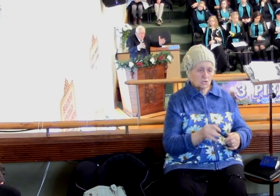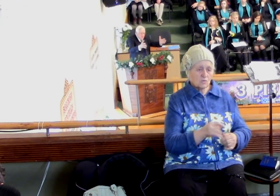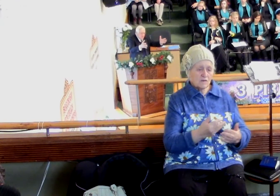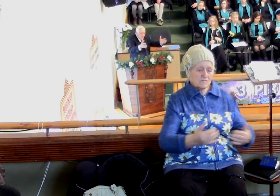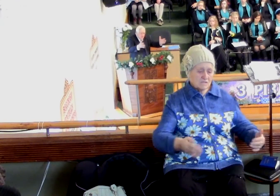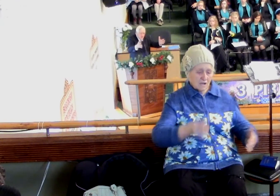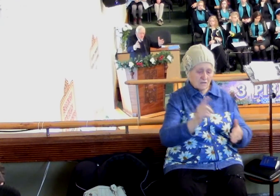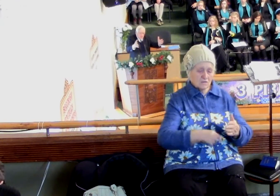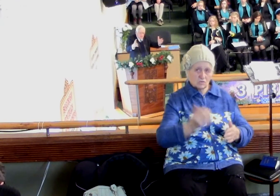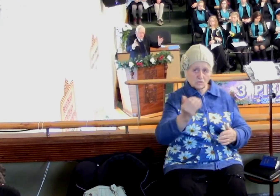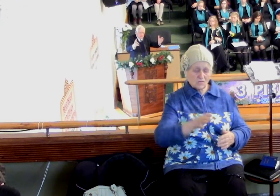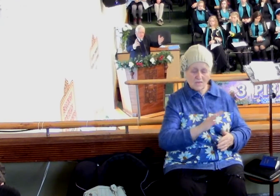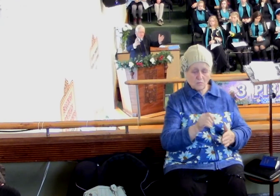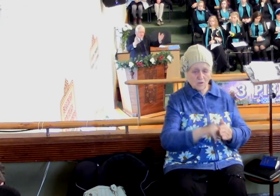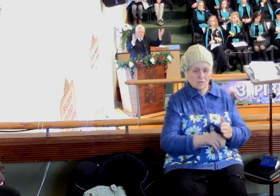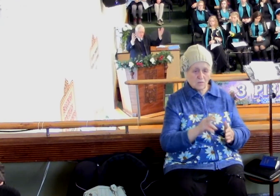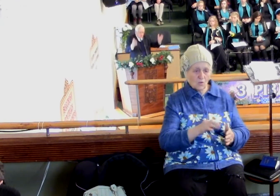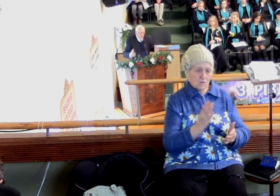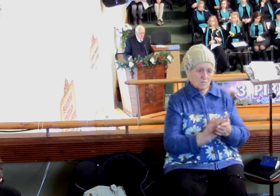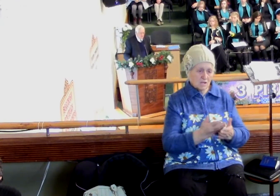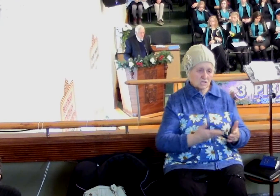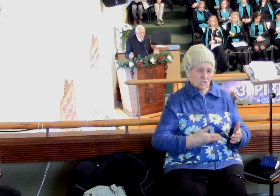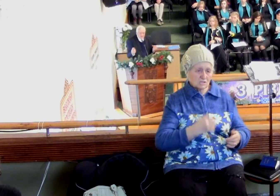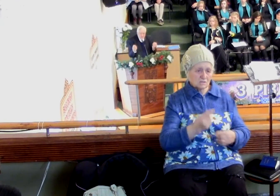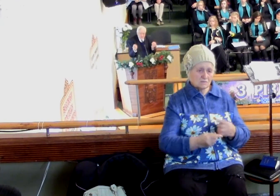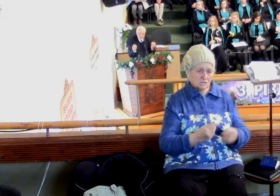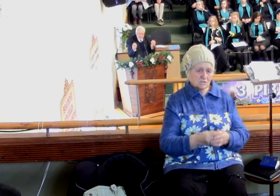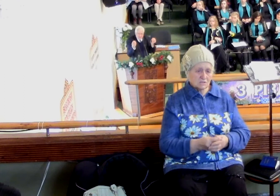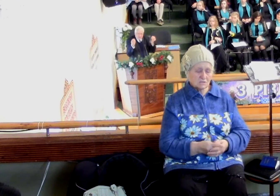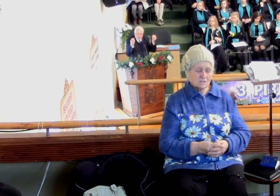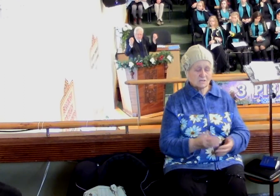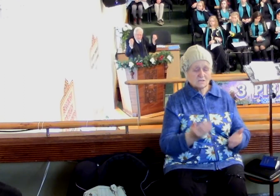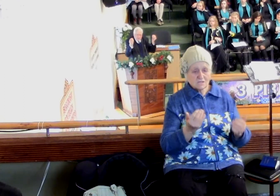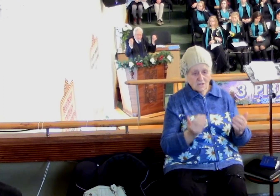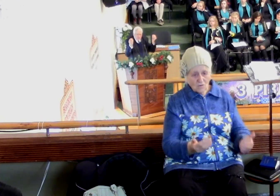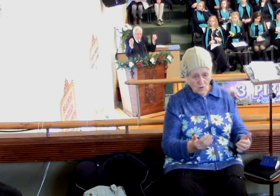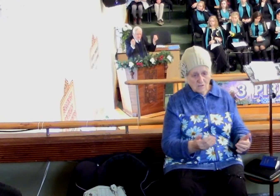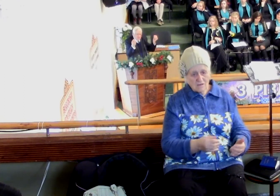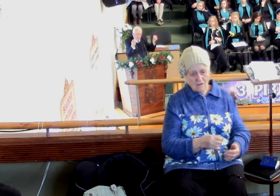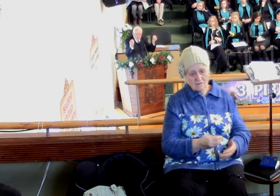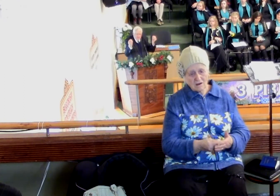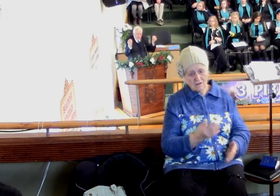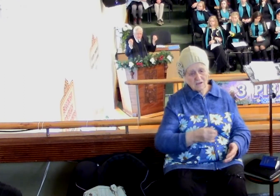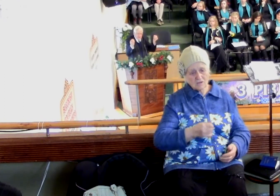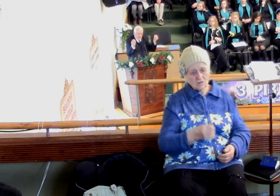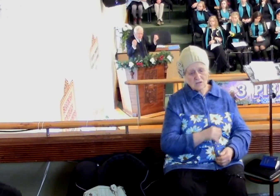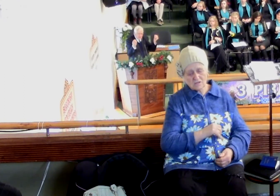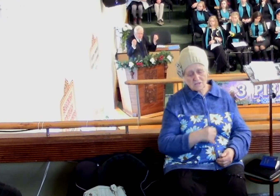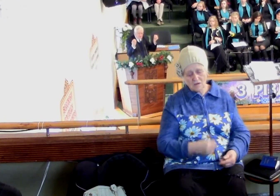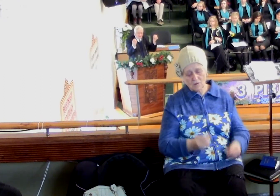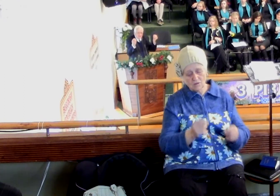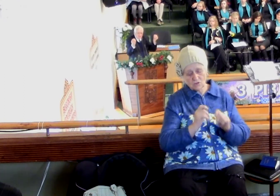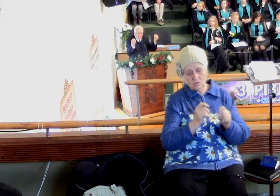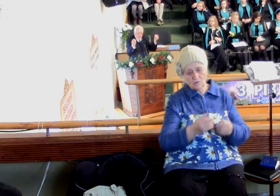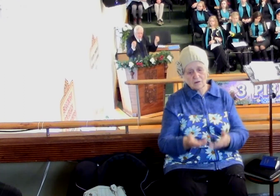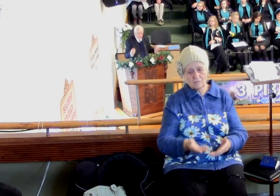верующий в Него не погиб, но имел жизнь вечную». Друзья дорогие, сегодня самый большой подарок вам предлагается